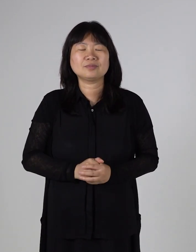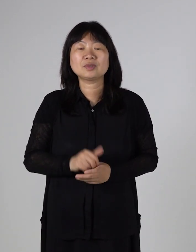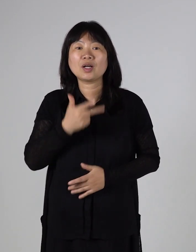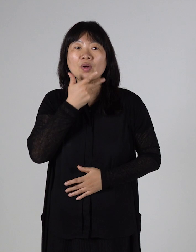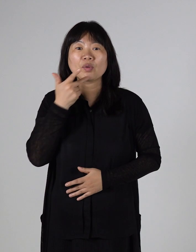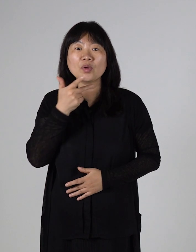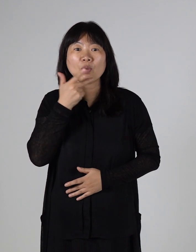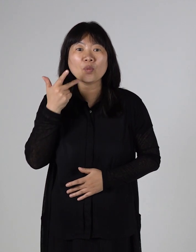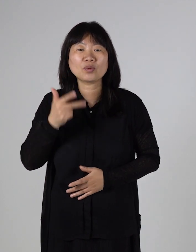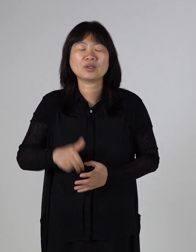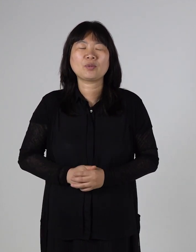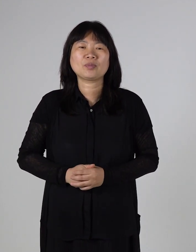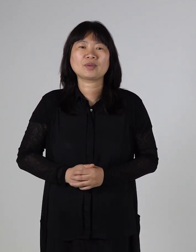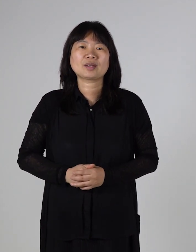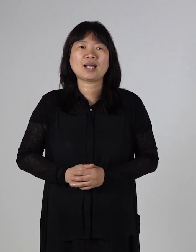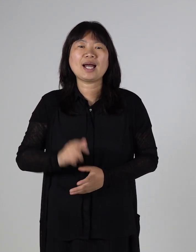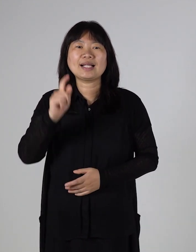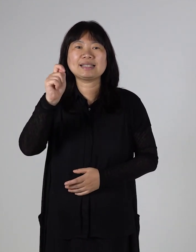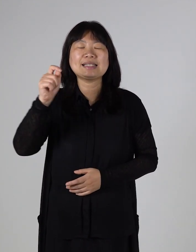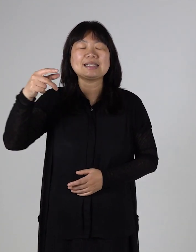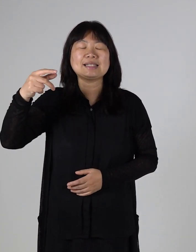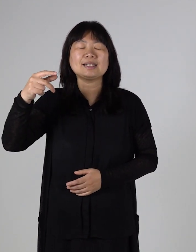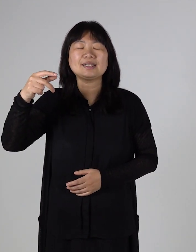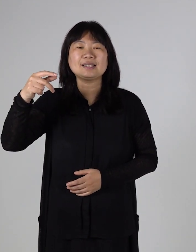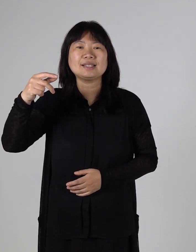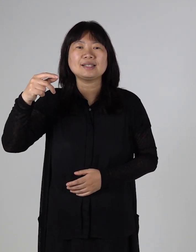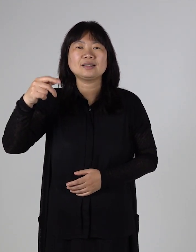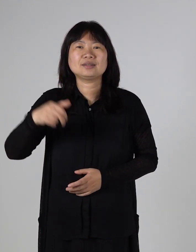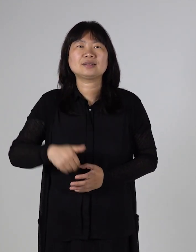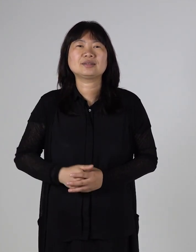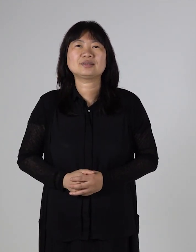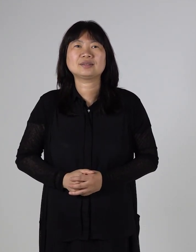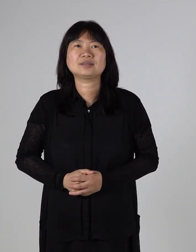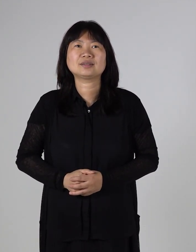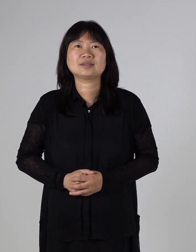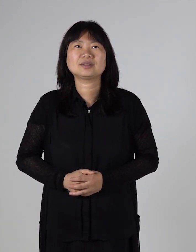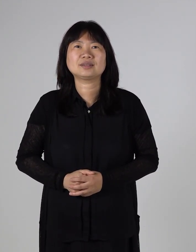이제 then 이렇게 되어 있죠. 그렇다면